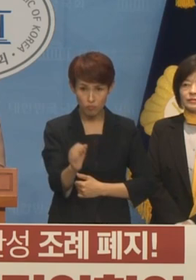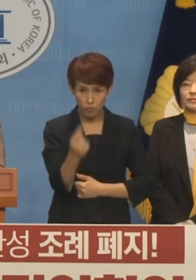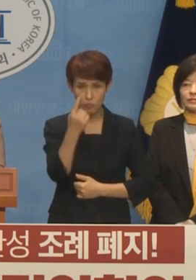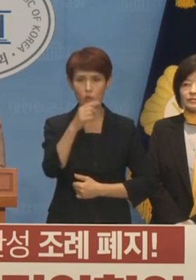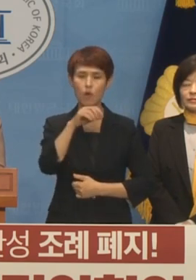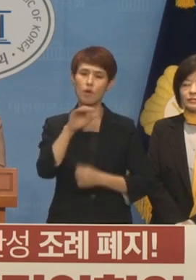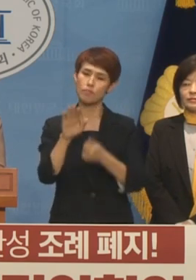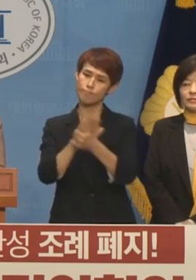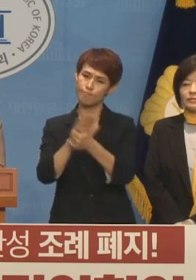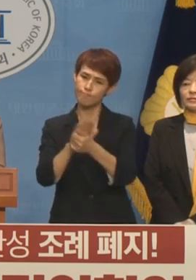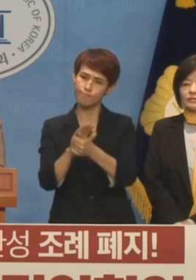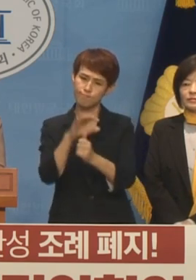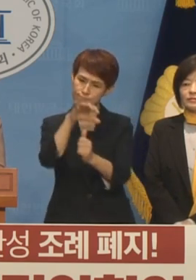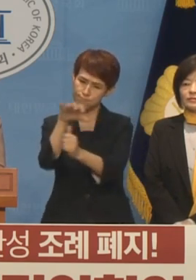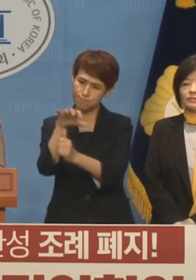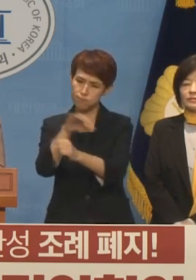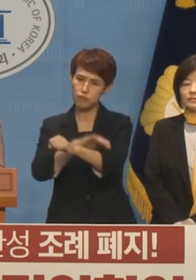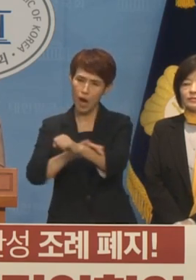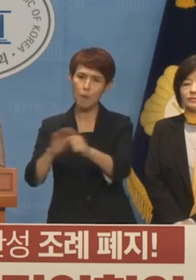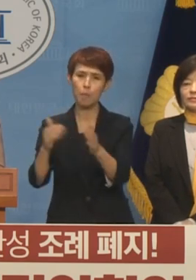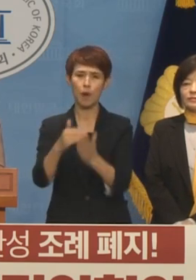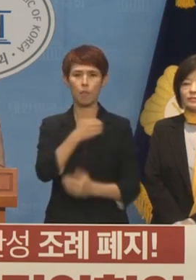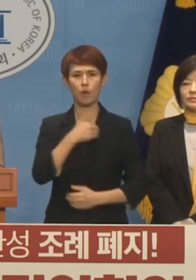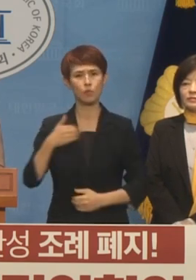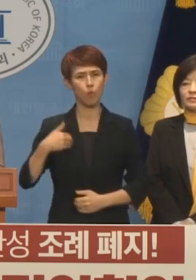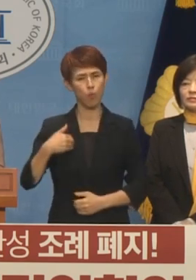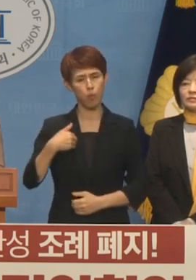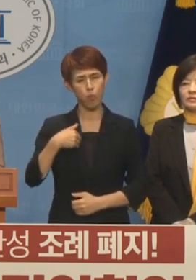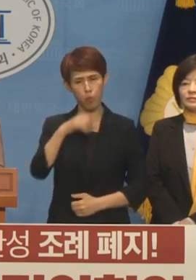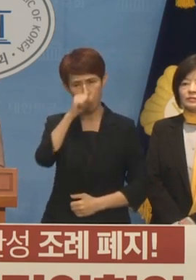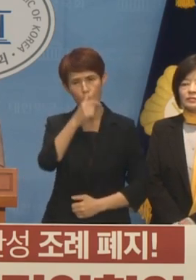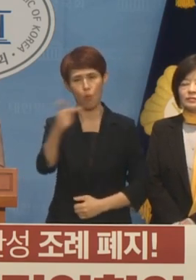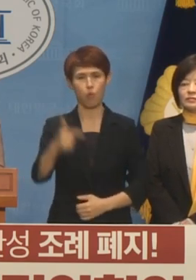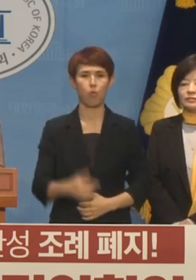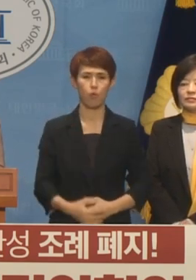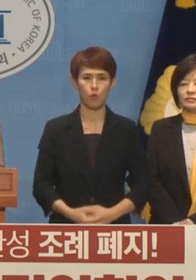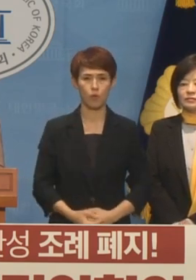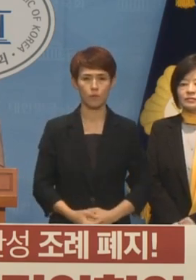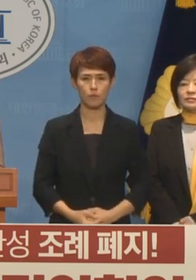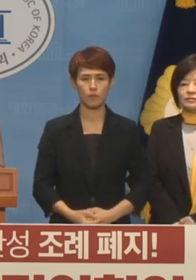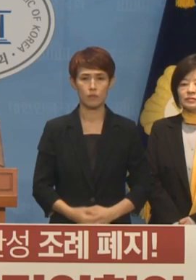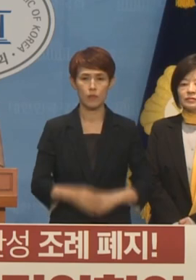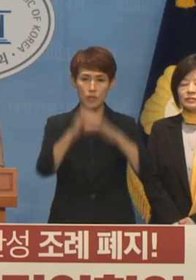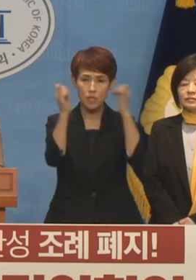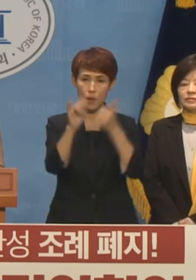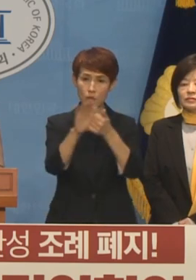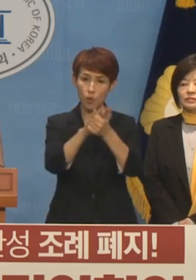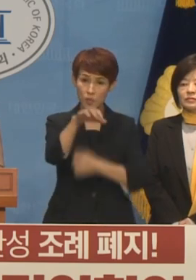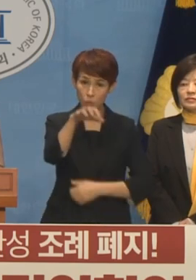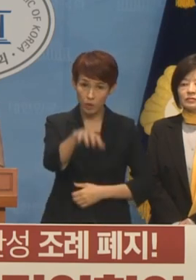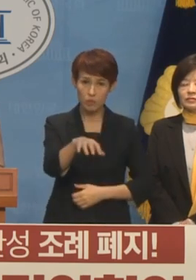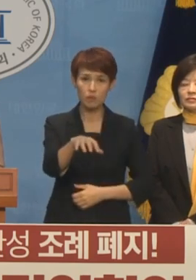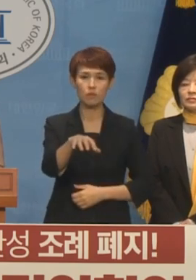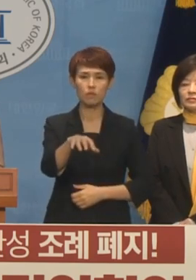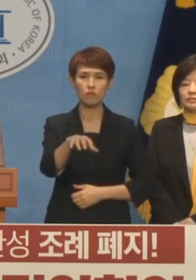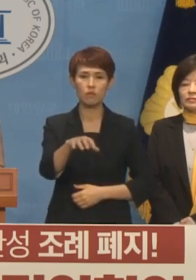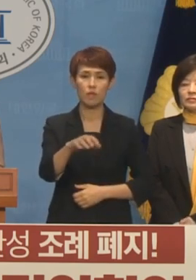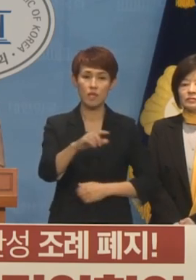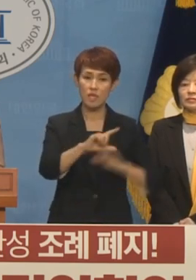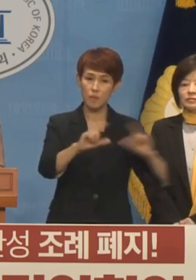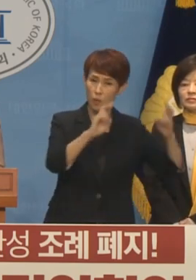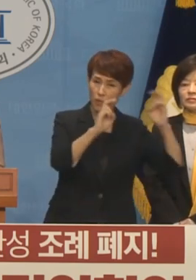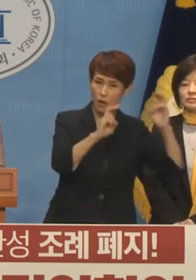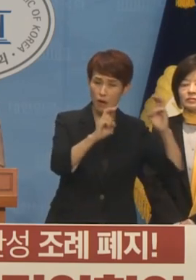돌봄을 받아왔고 또 만족도 역시 매우 높은 수준이었습니다. 사회서비스원은 민간에서 기피하는